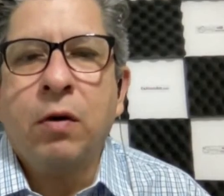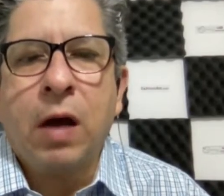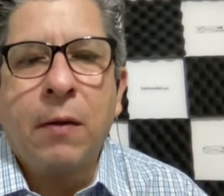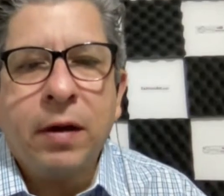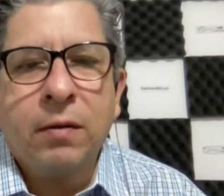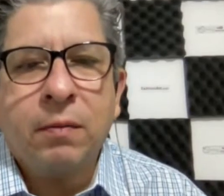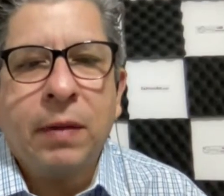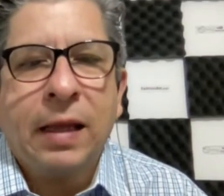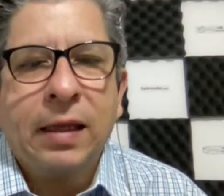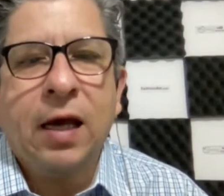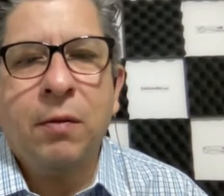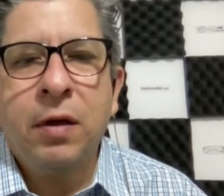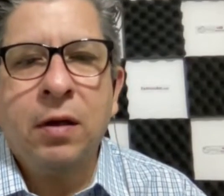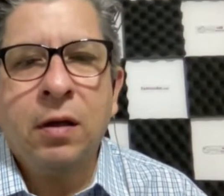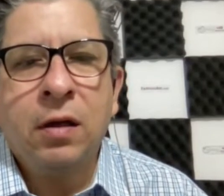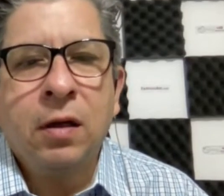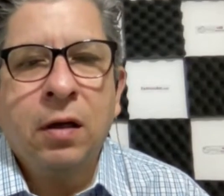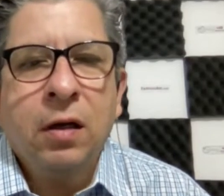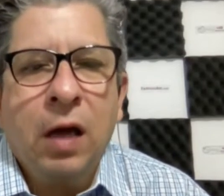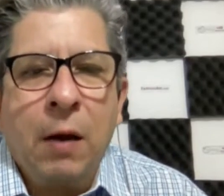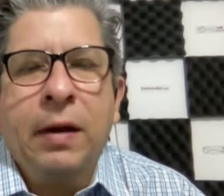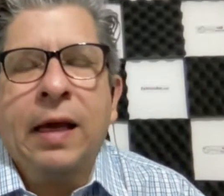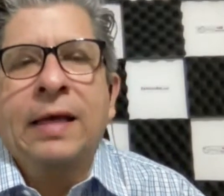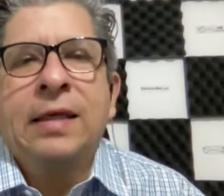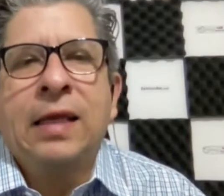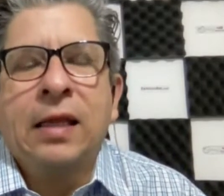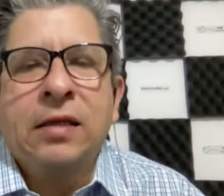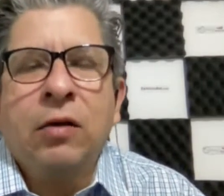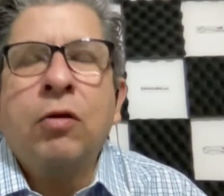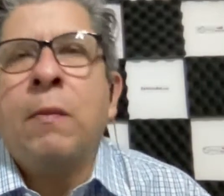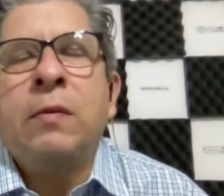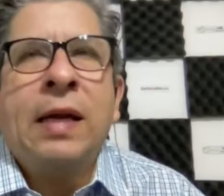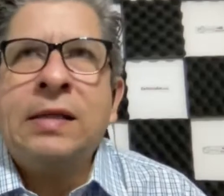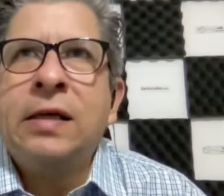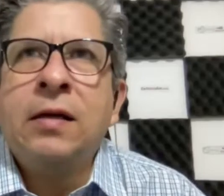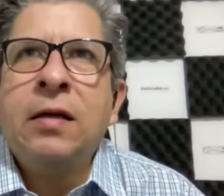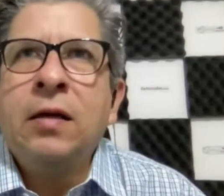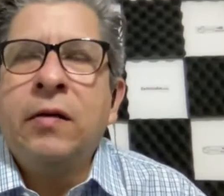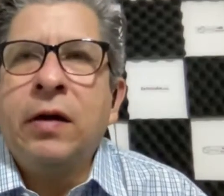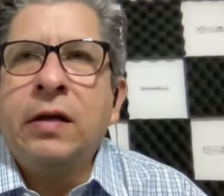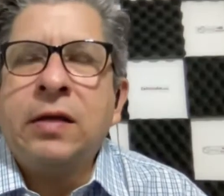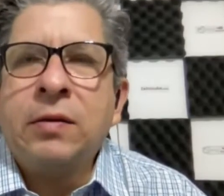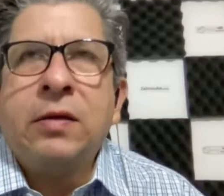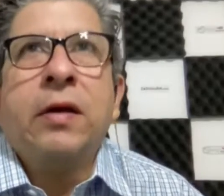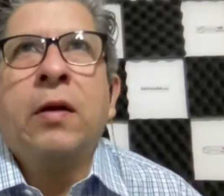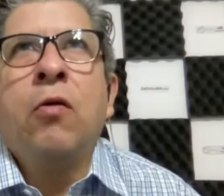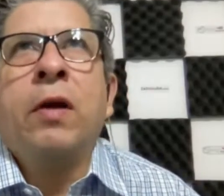lo entrevisté y le dije, bueno, a ver, platícame. A ver, ¿de qué se trata? O sea, no nada más van a ser,